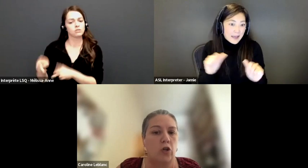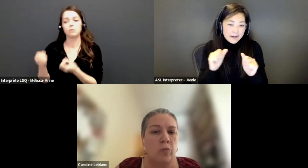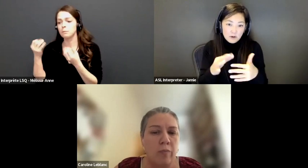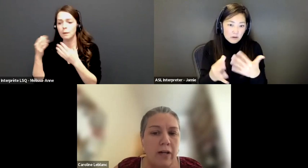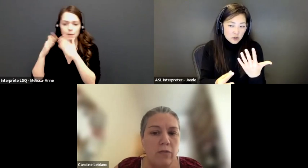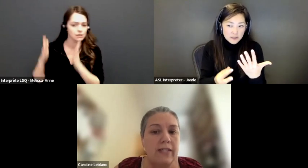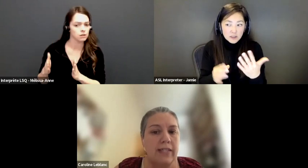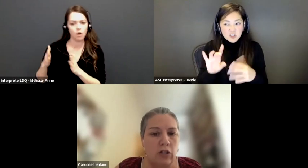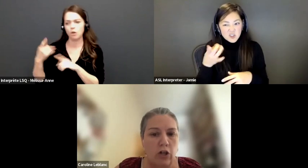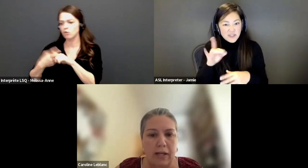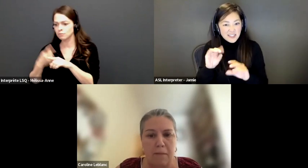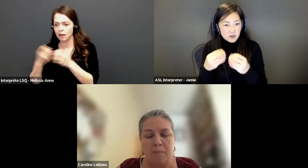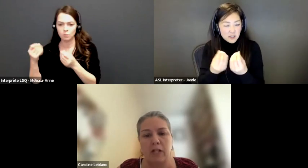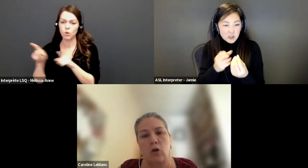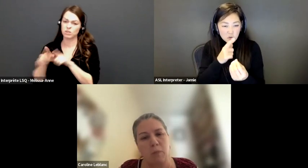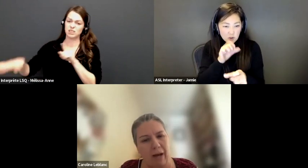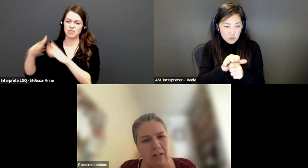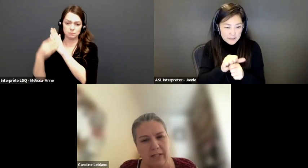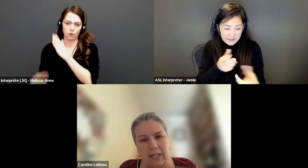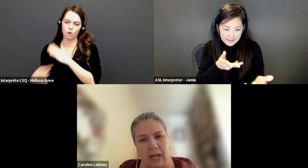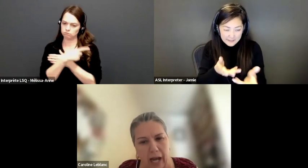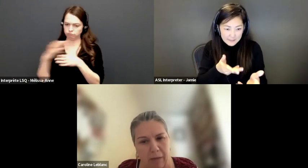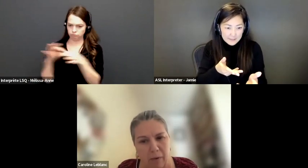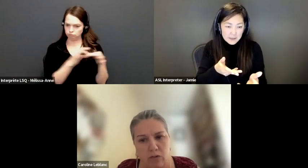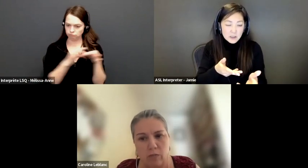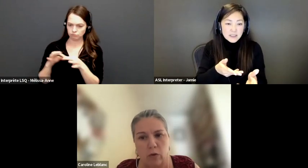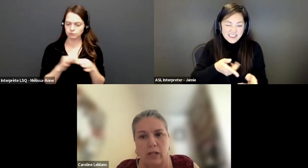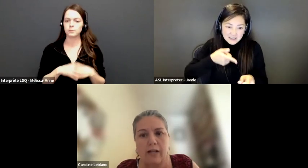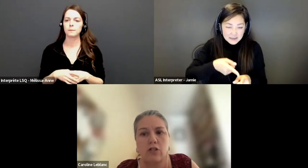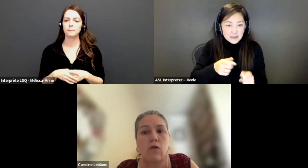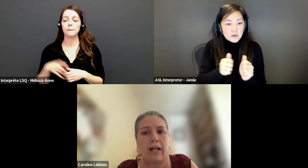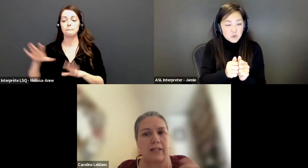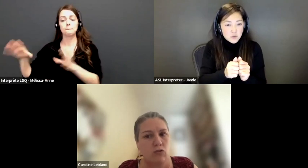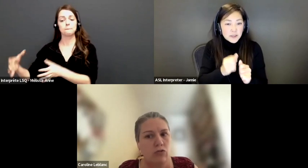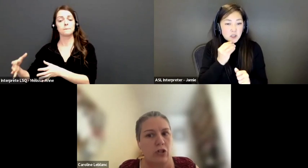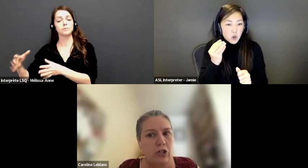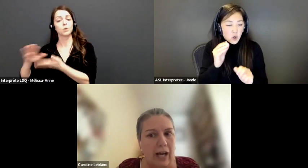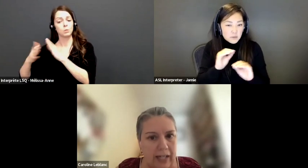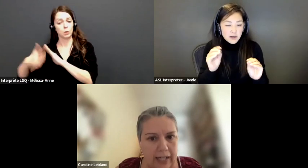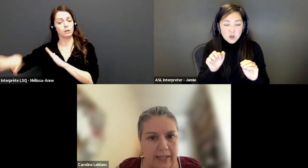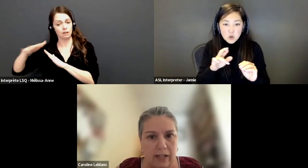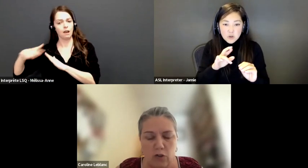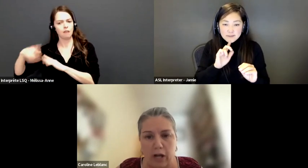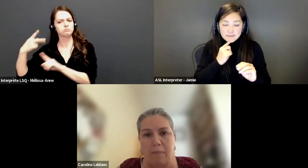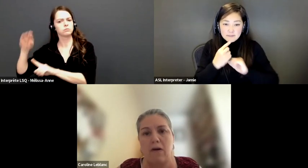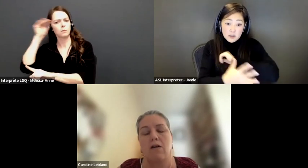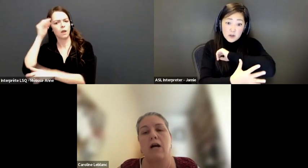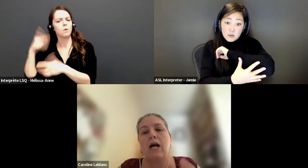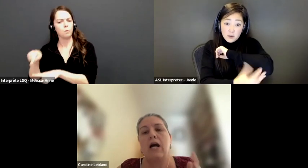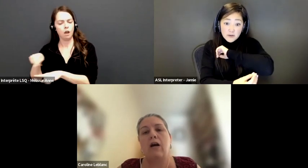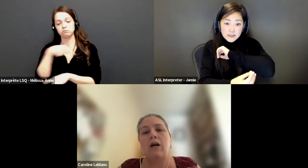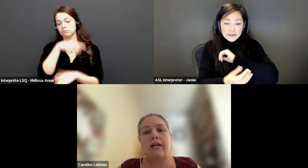des regroupements aussi sectoriels. Donc, par conséquent, dans la réponse communautaire, selon la lecture de notre analyse dans ce